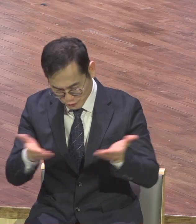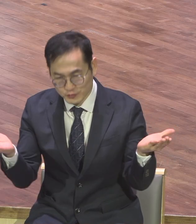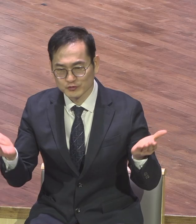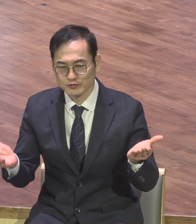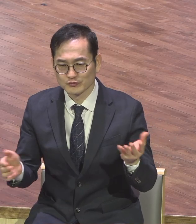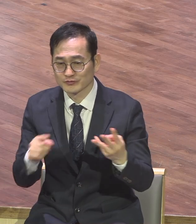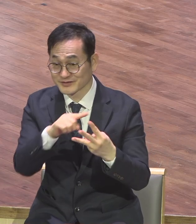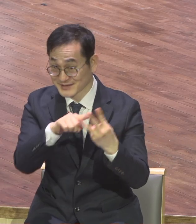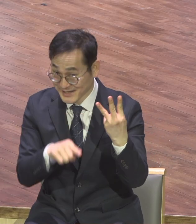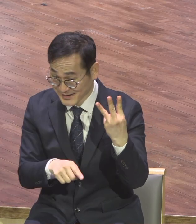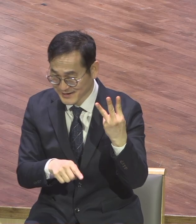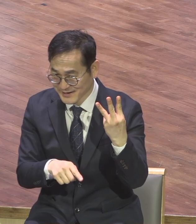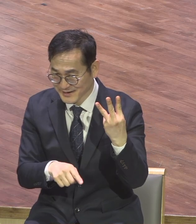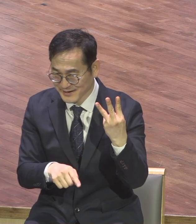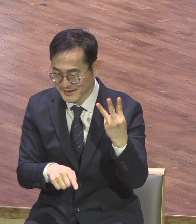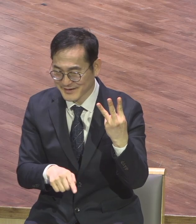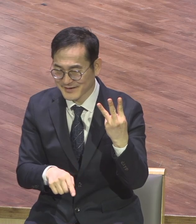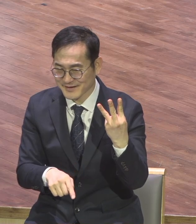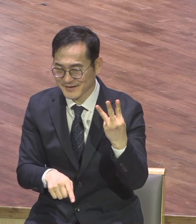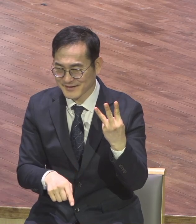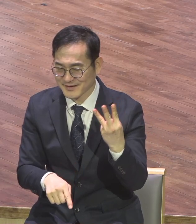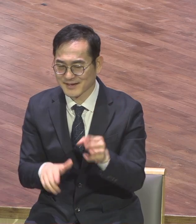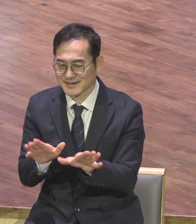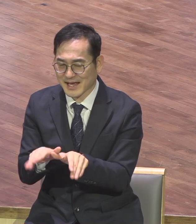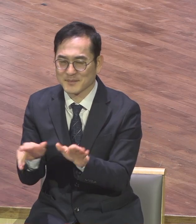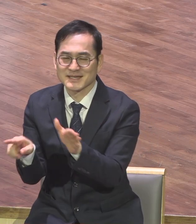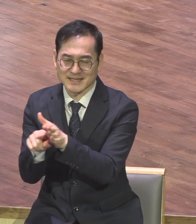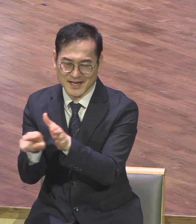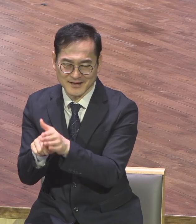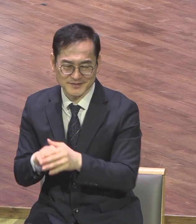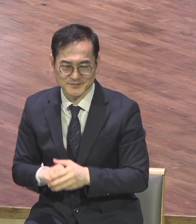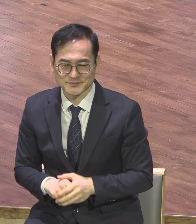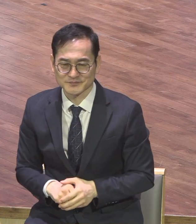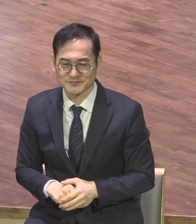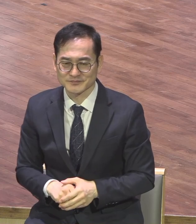빠뿡 신앙입니다 예배에 빠지지 않고 삐치지 않고